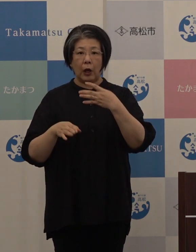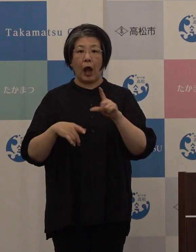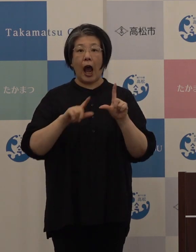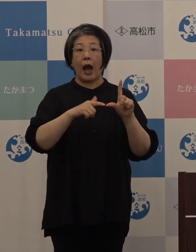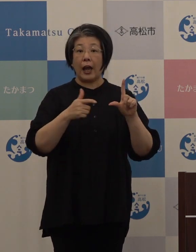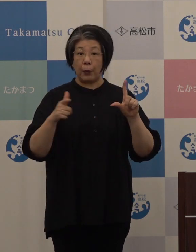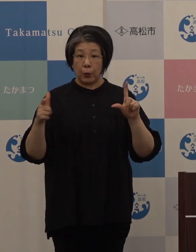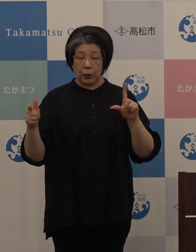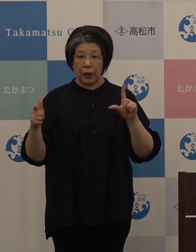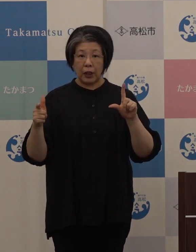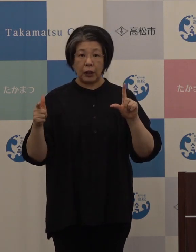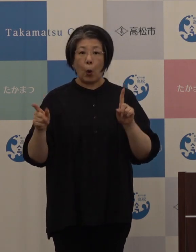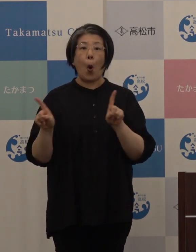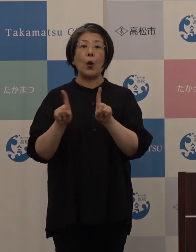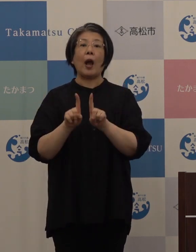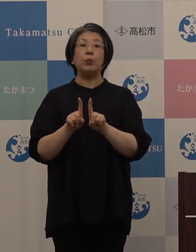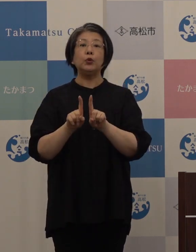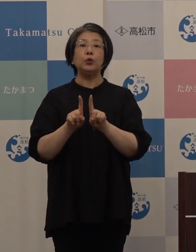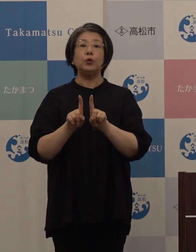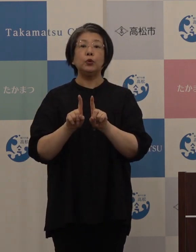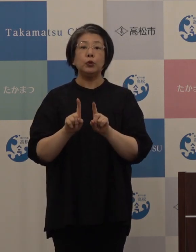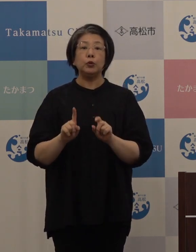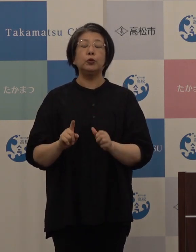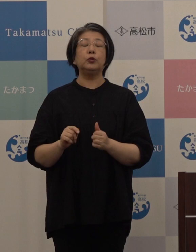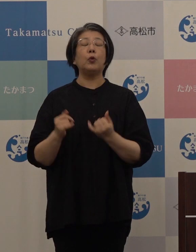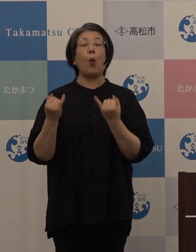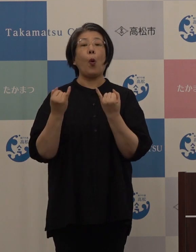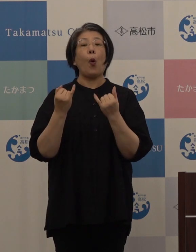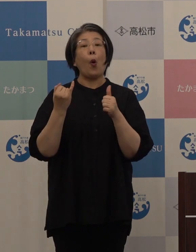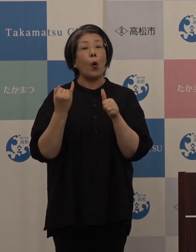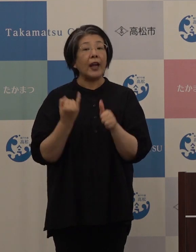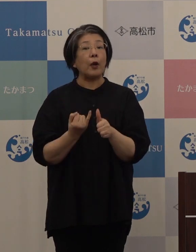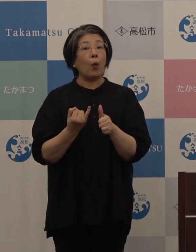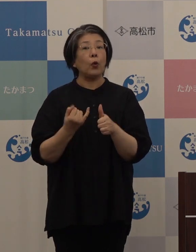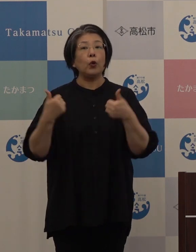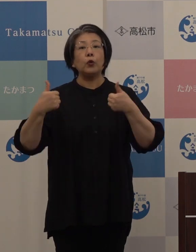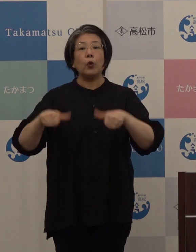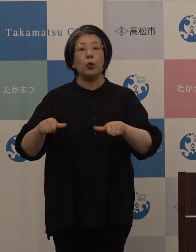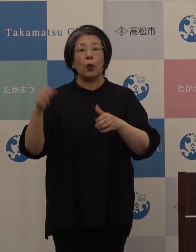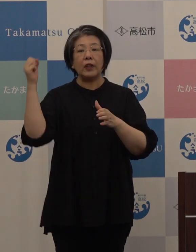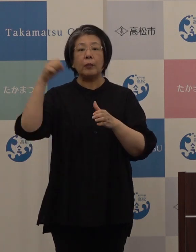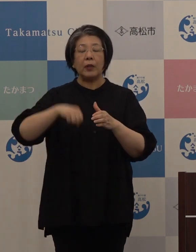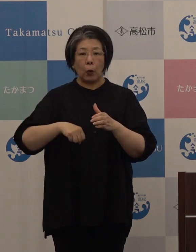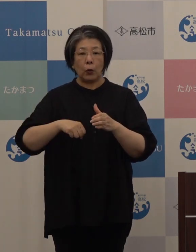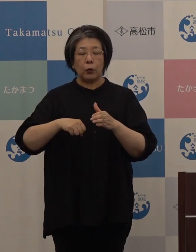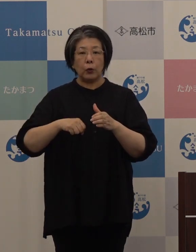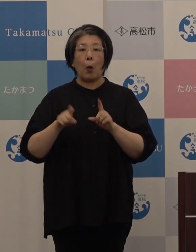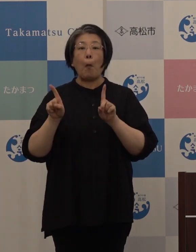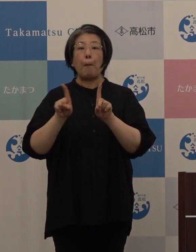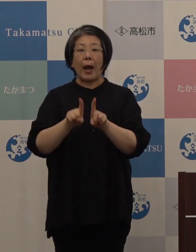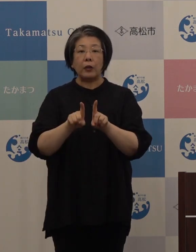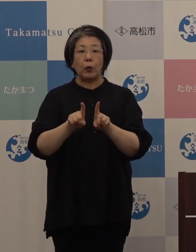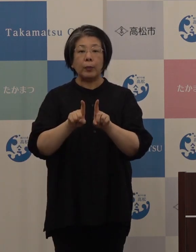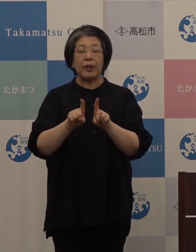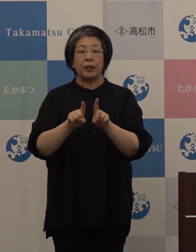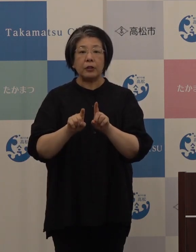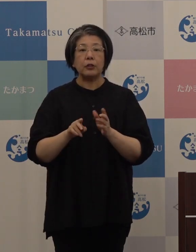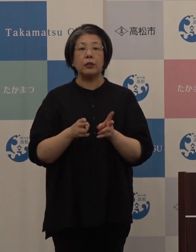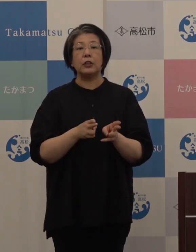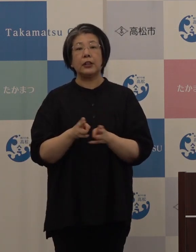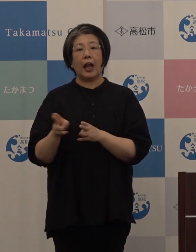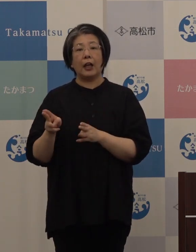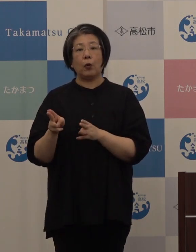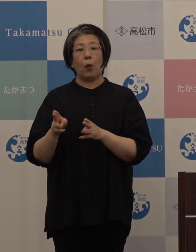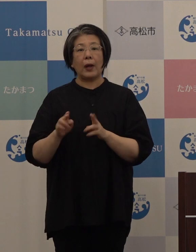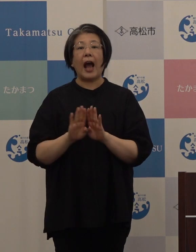者等のカップルを結婚に相当する関係と認めます。高松市パートナーシップ宣誓制度を導入しております。この